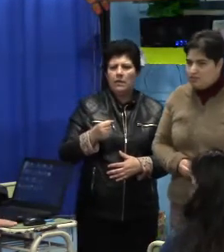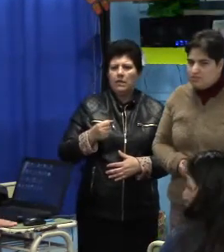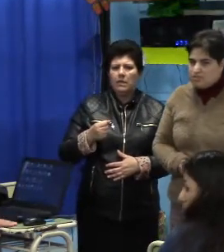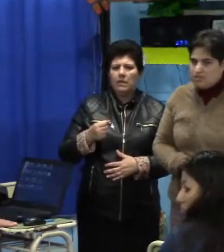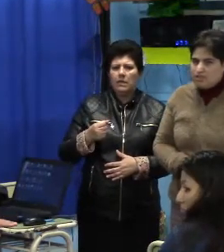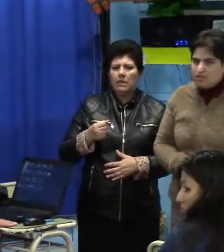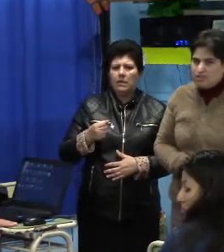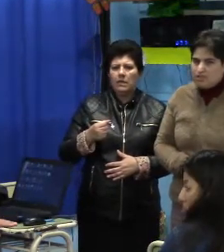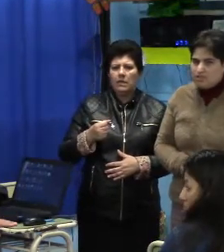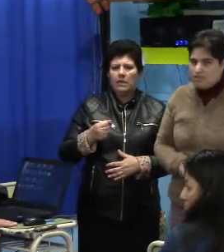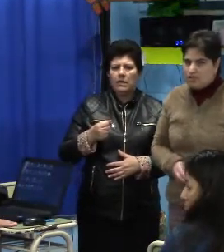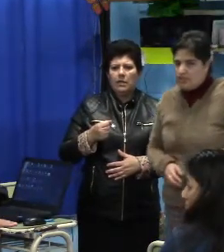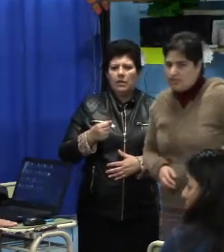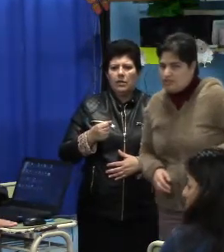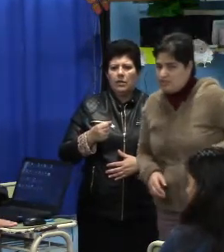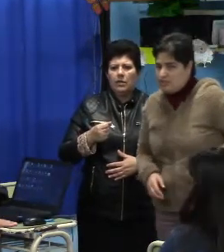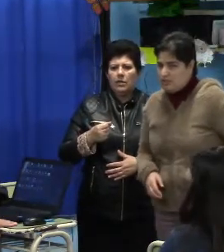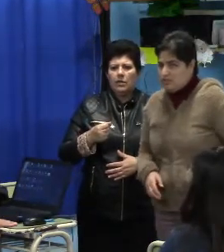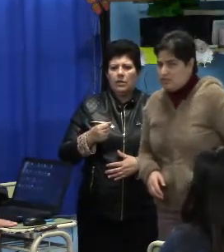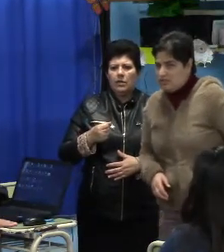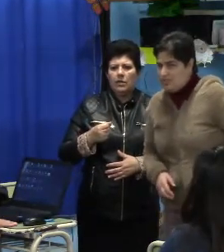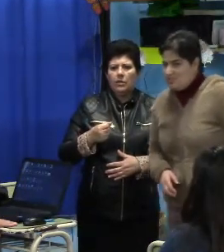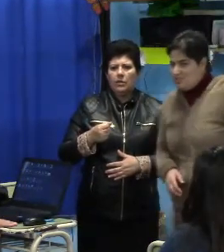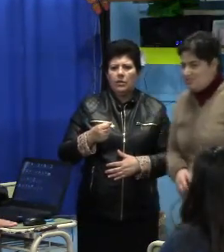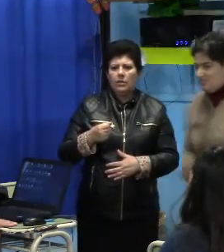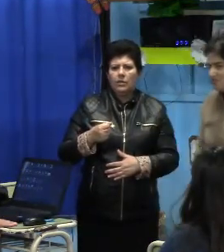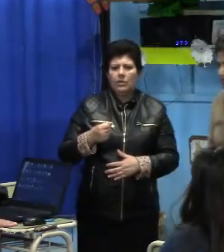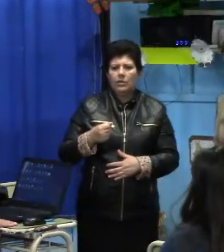Belén, ahí Germán quiere preguntar algo.